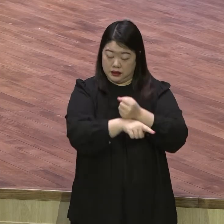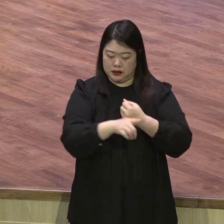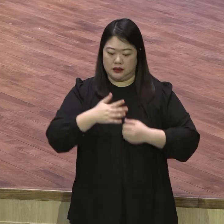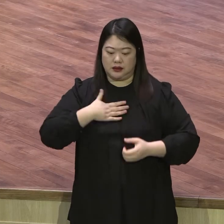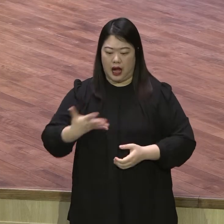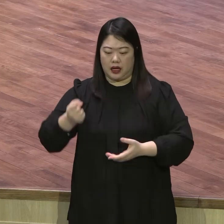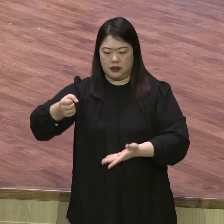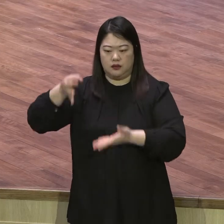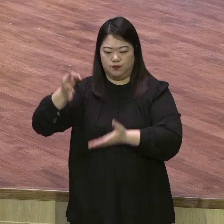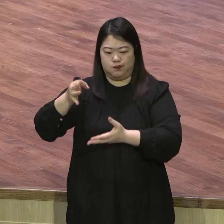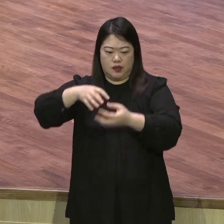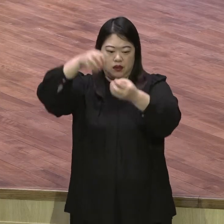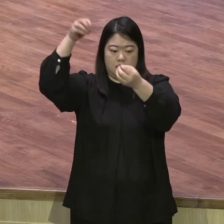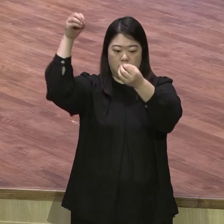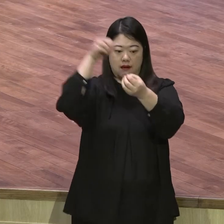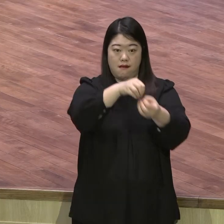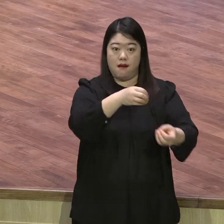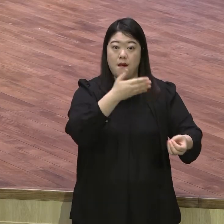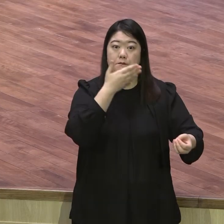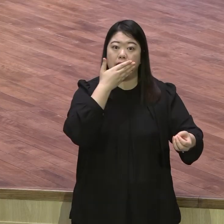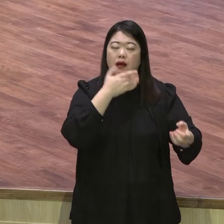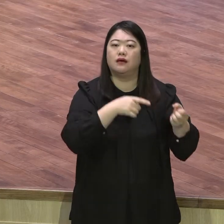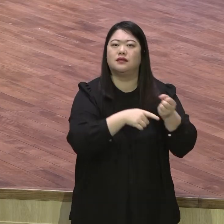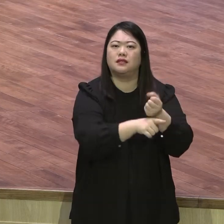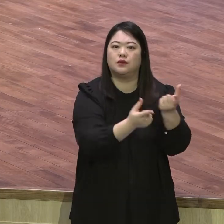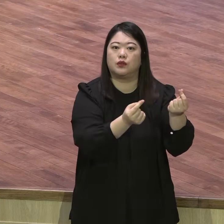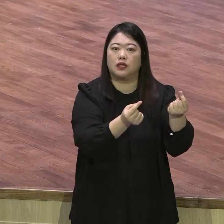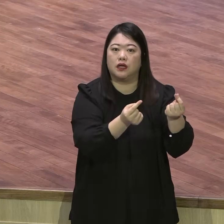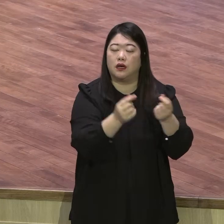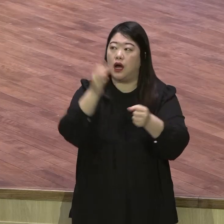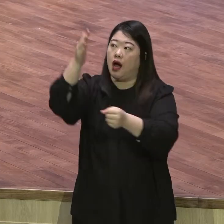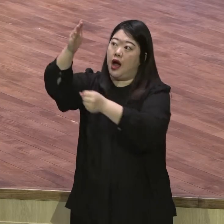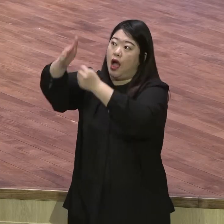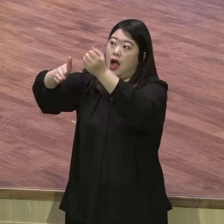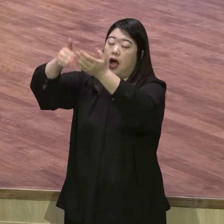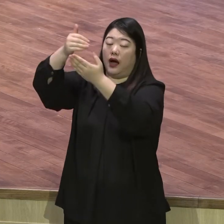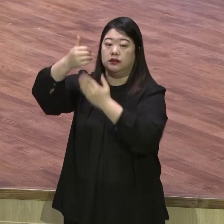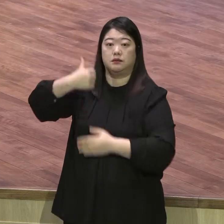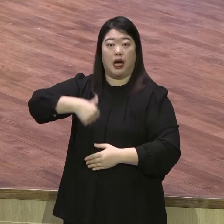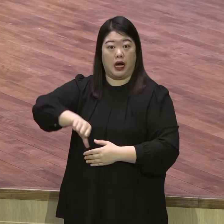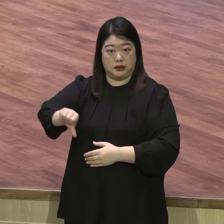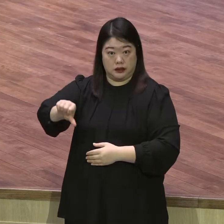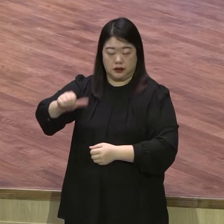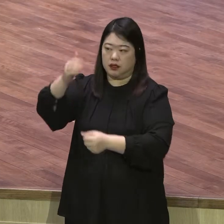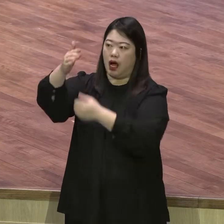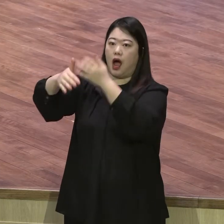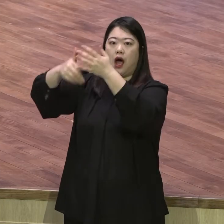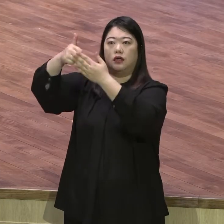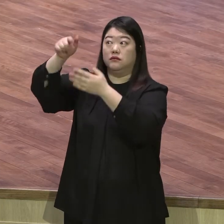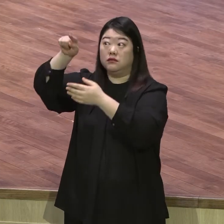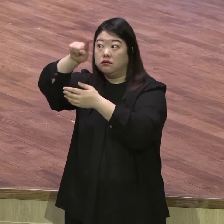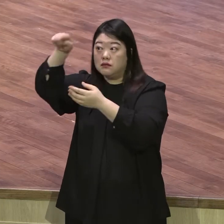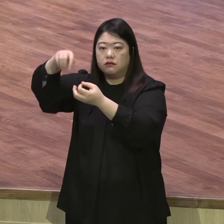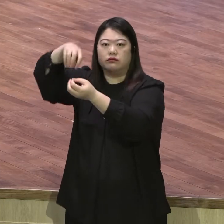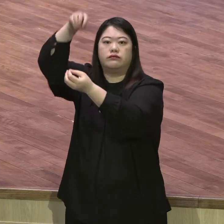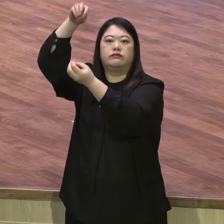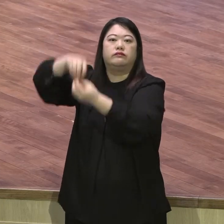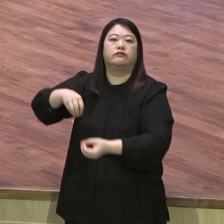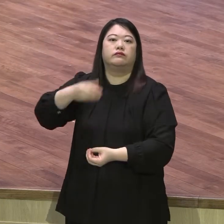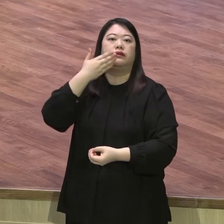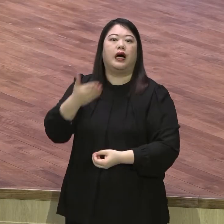말합니다. 아들은 상속자잖아요. 모든 것을 다 부여받은 존재다, 그런